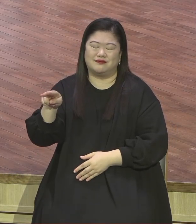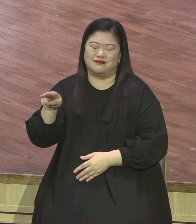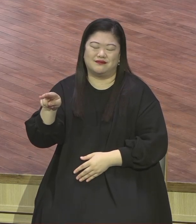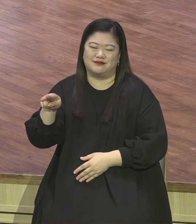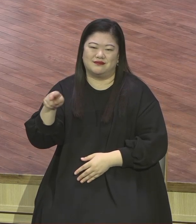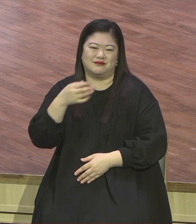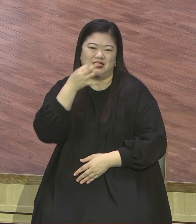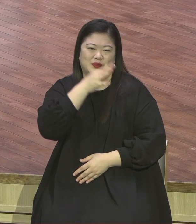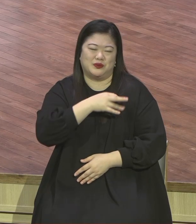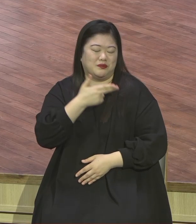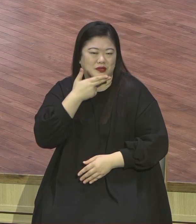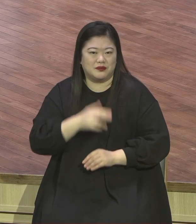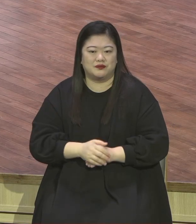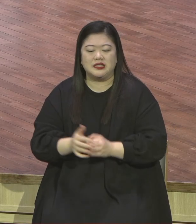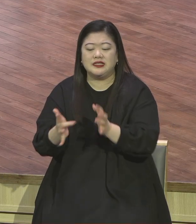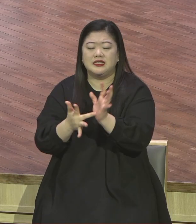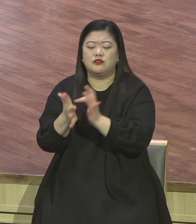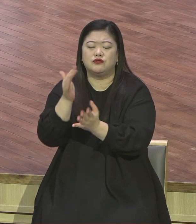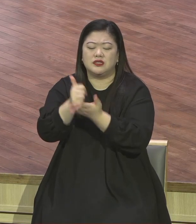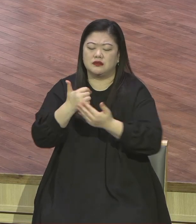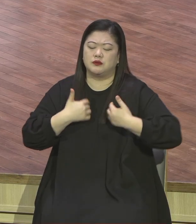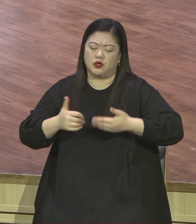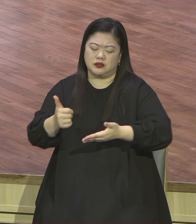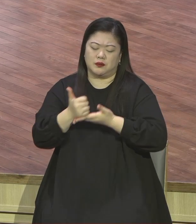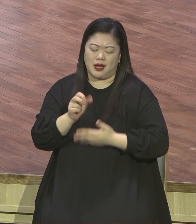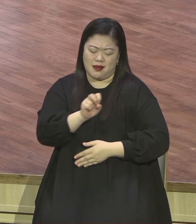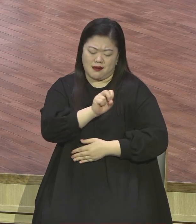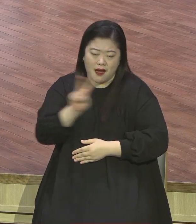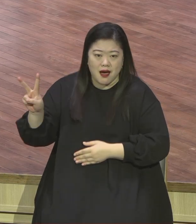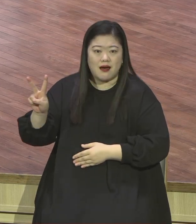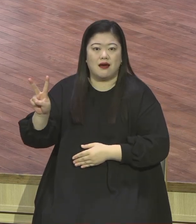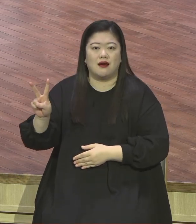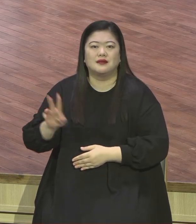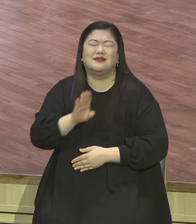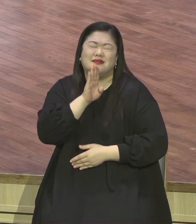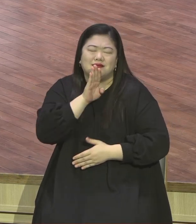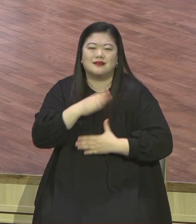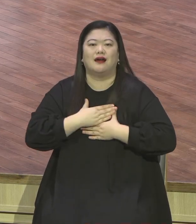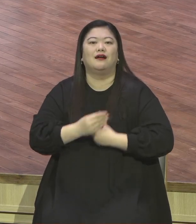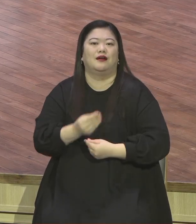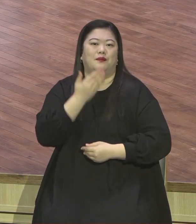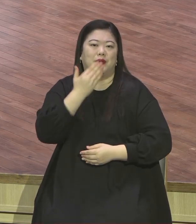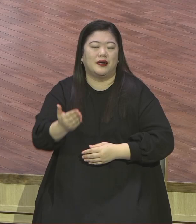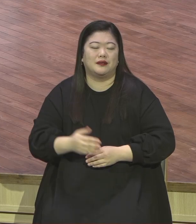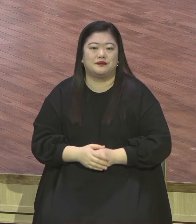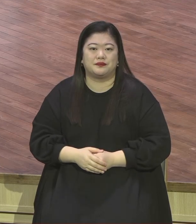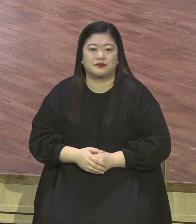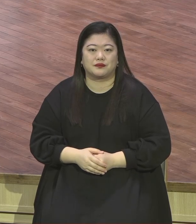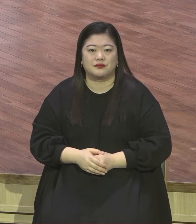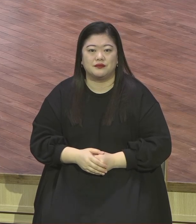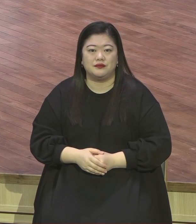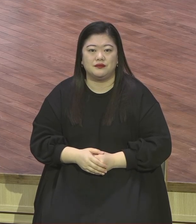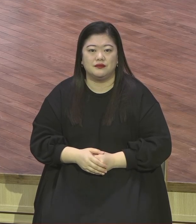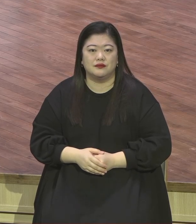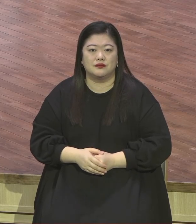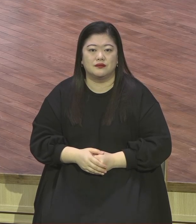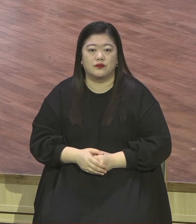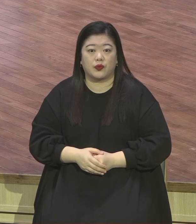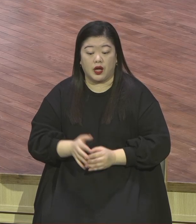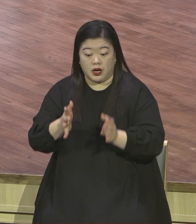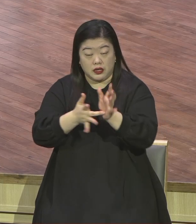예수 안에만 이걸 지금 말씀하실 수 있는 거예요. 그런데 이렇게 잘 깨닫도록 말씀하셨으면